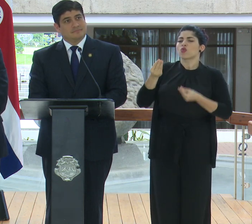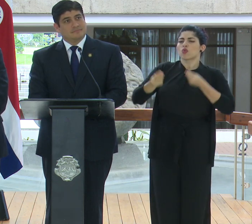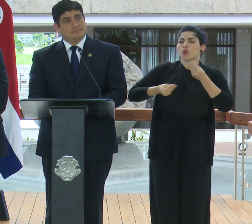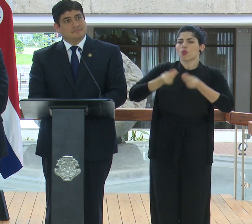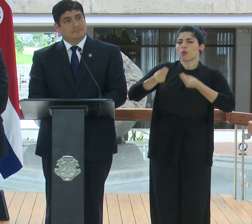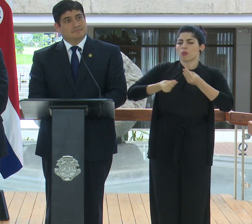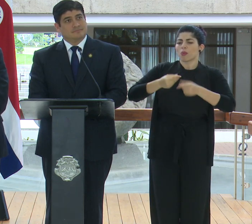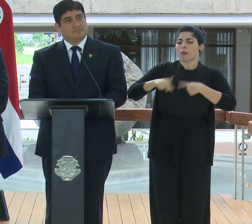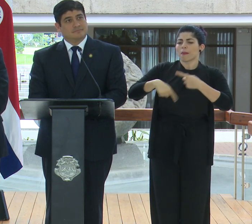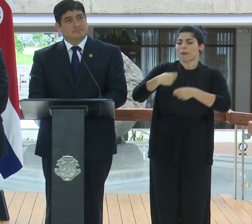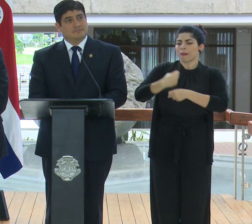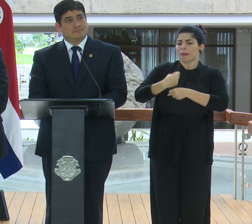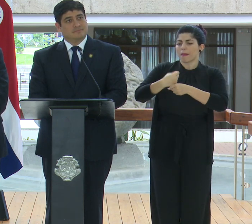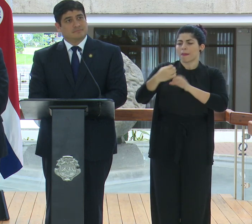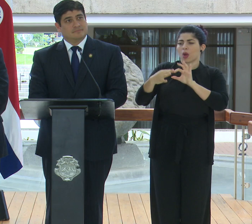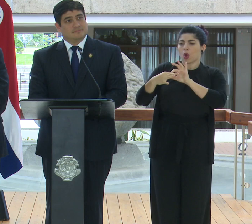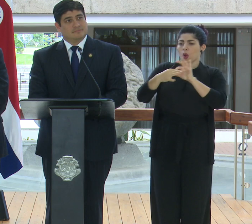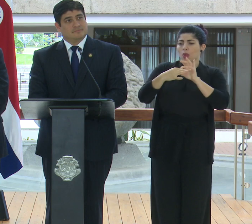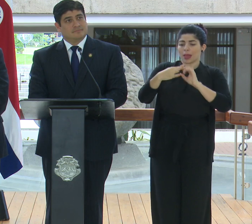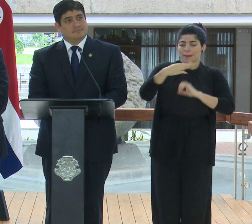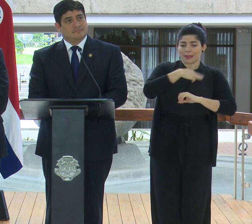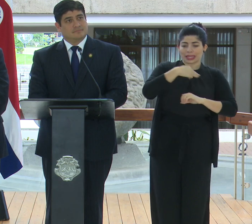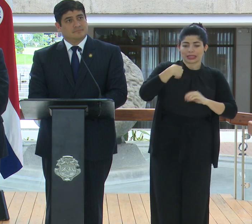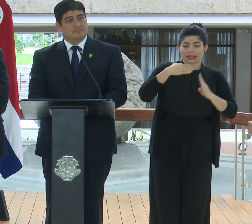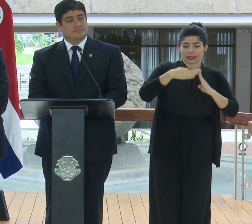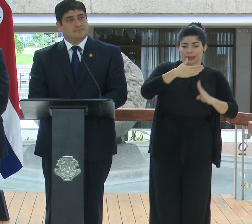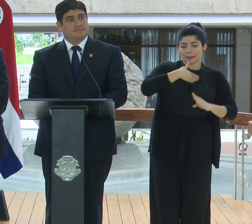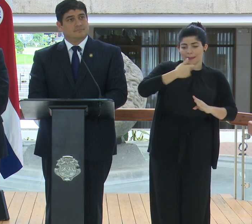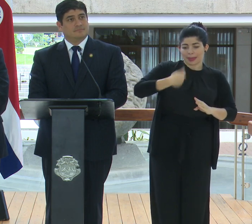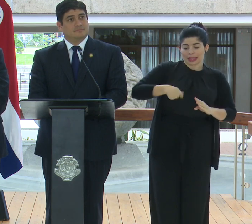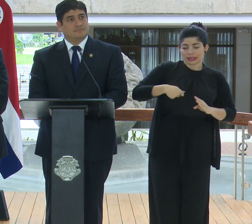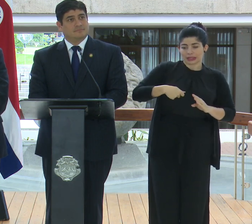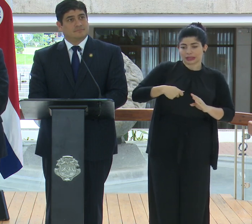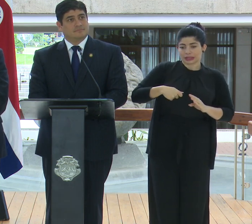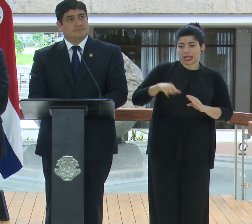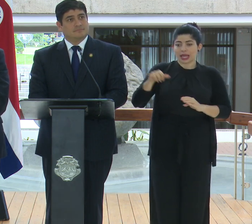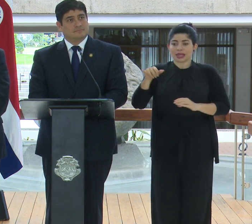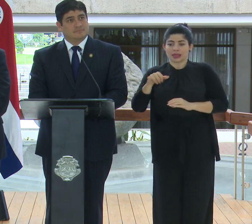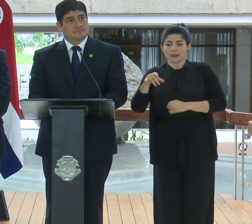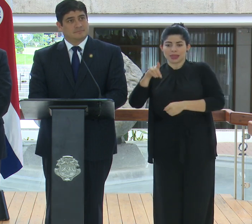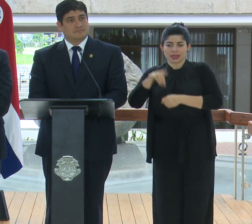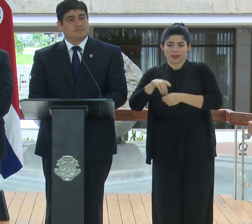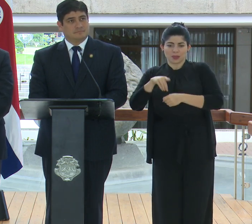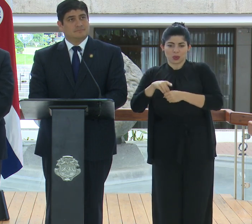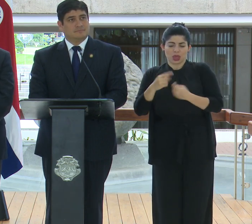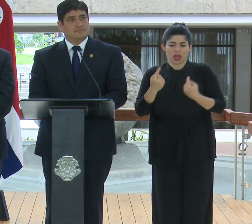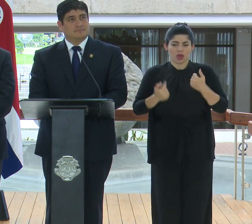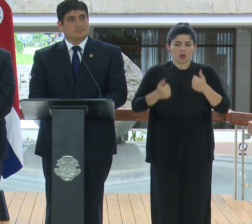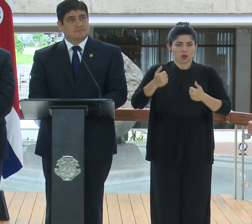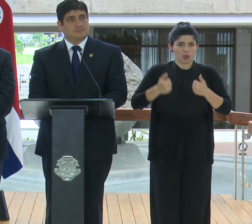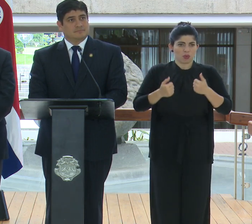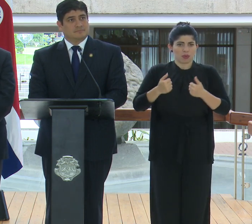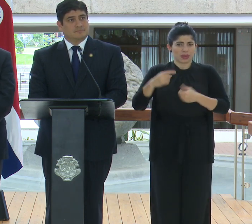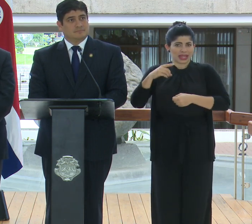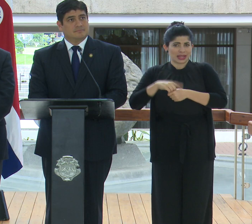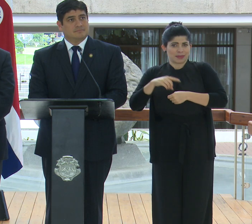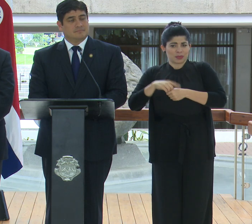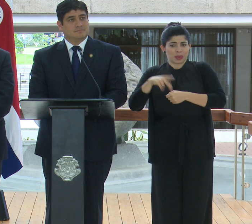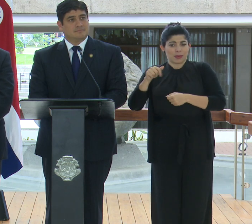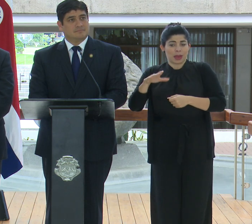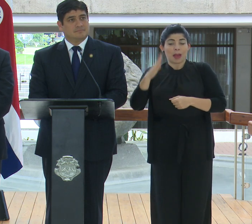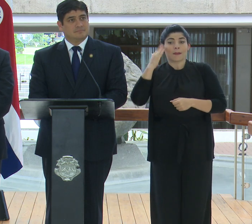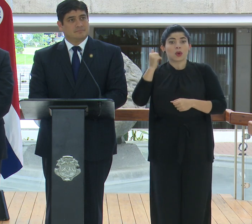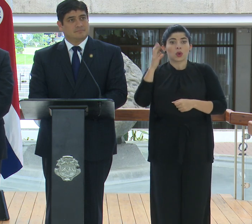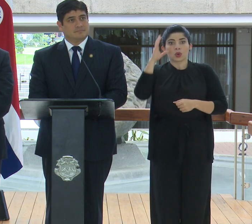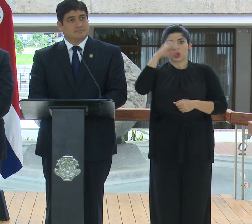esta labor para coordinar el Ministerio de la Presidencia y también ser diputado, pero no sea sueldo, sigue siendo diputado del PAC, tomando en cuenta